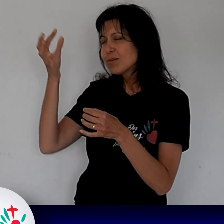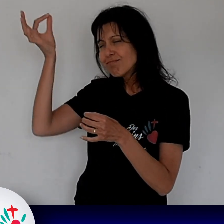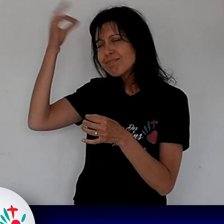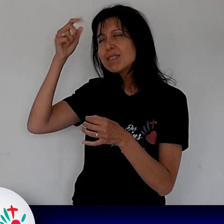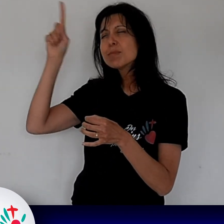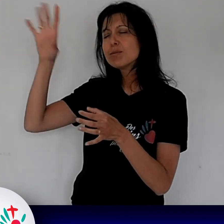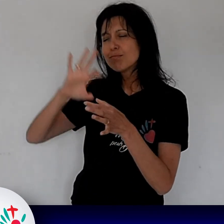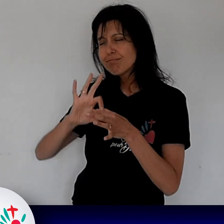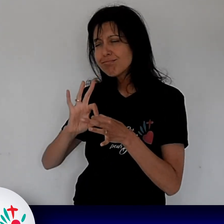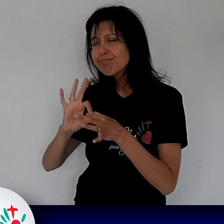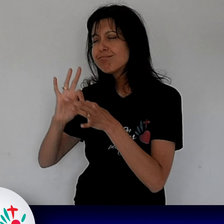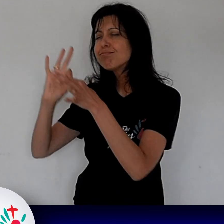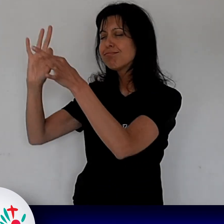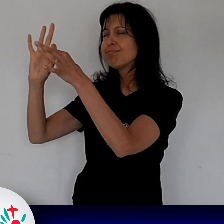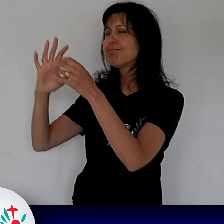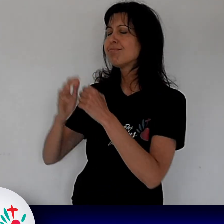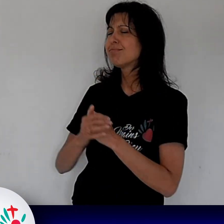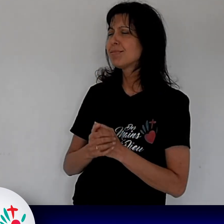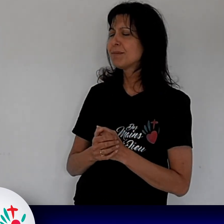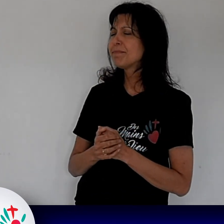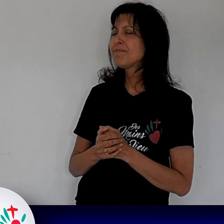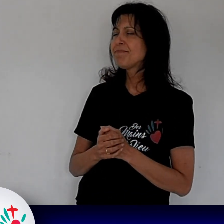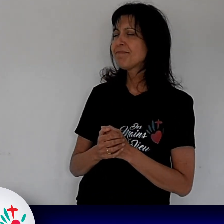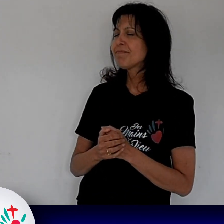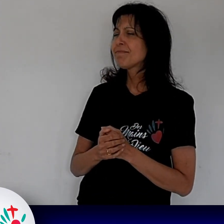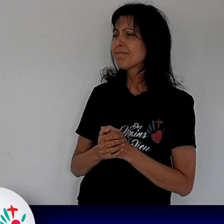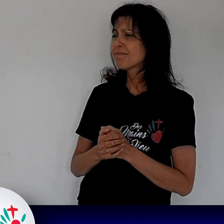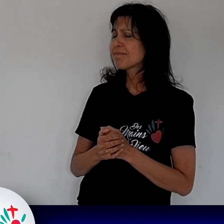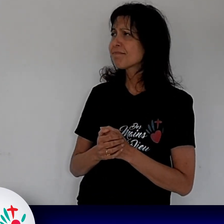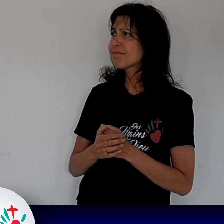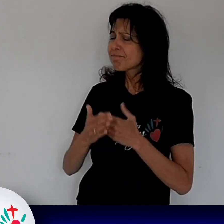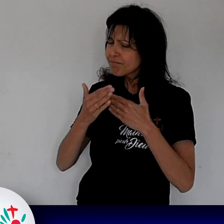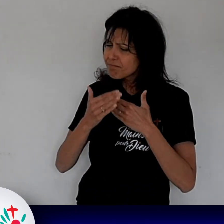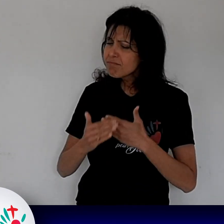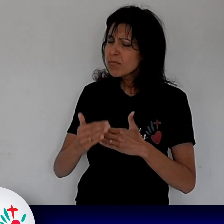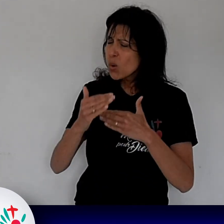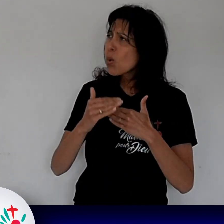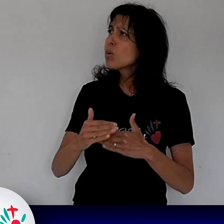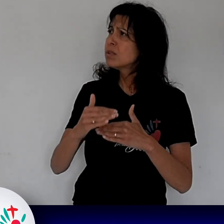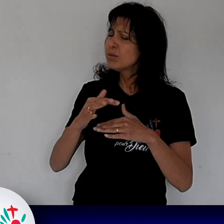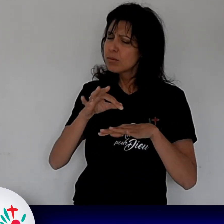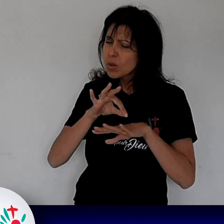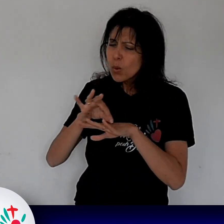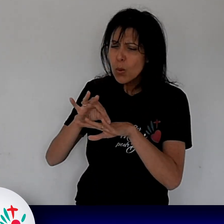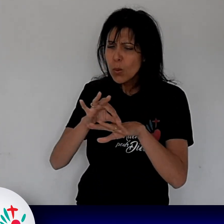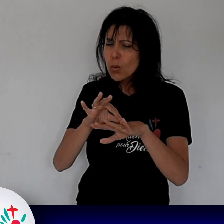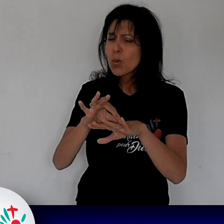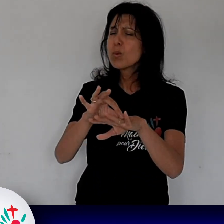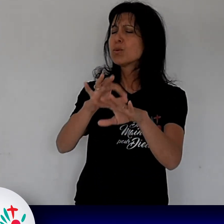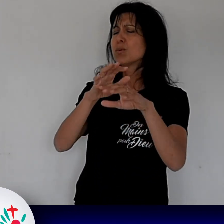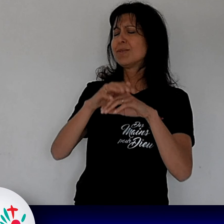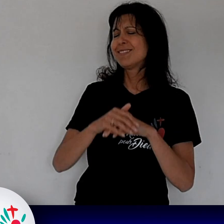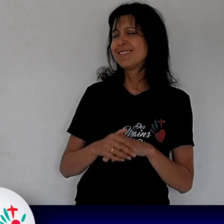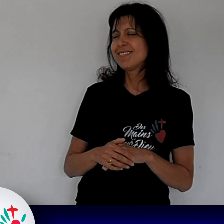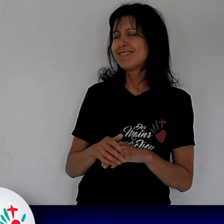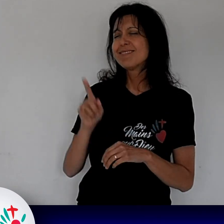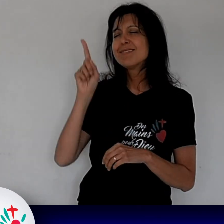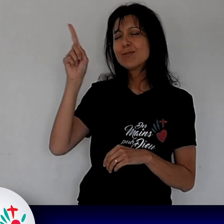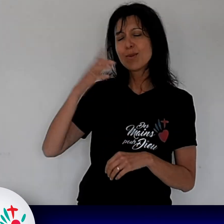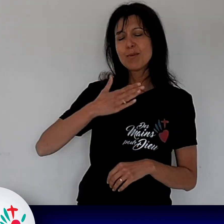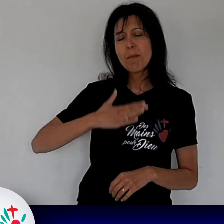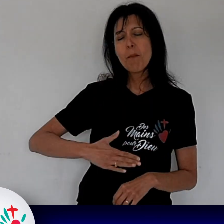loue ton saint nom. Reste avec nous et continue à nous conduire, car tu es le bon